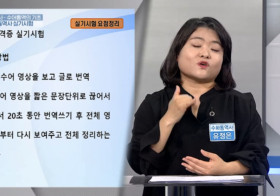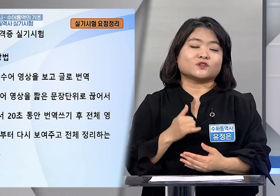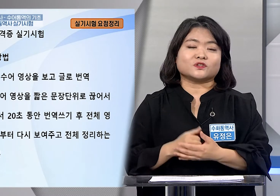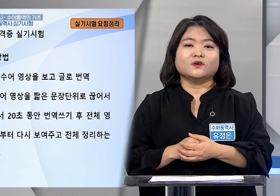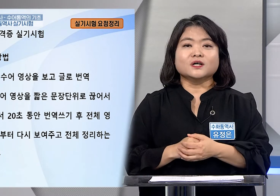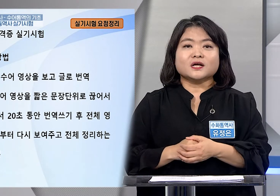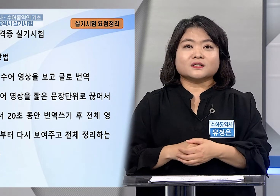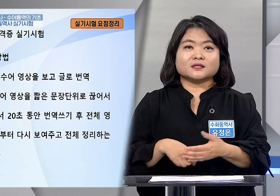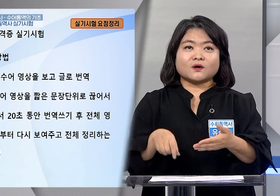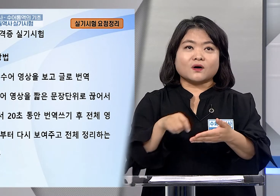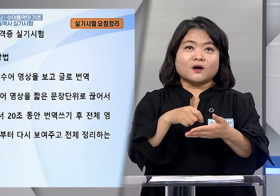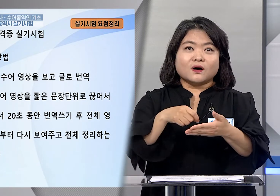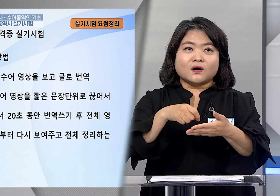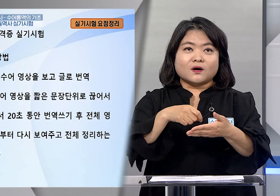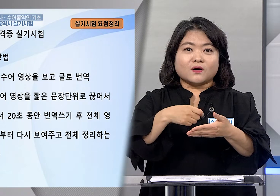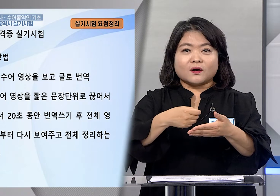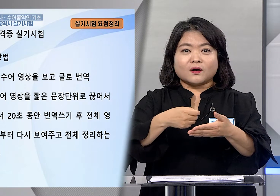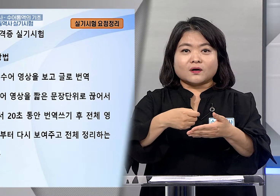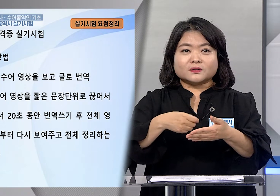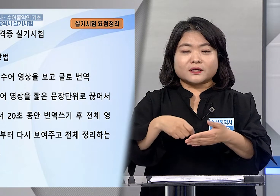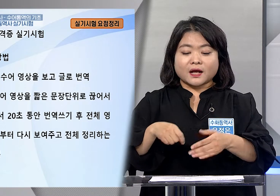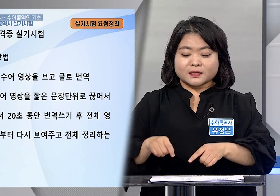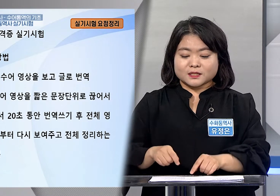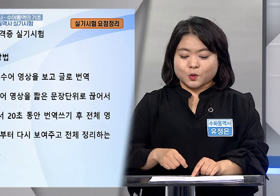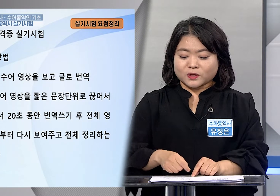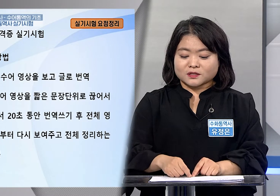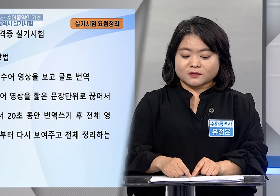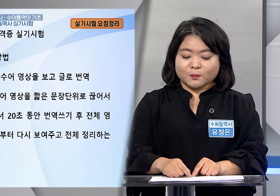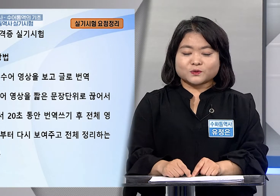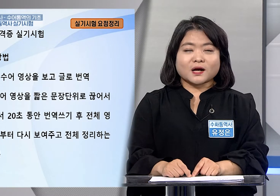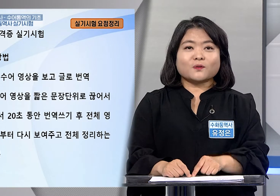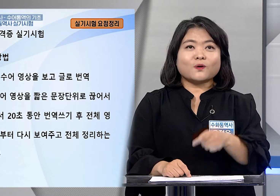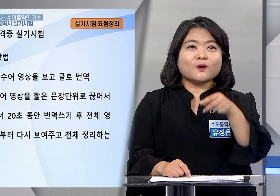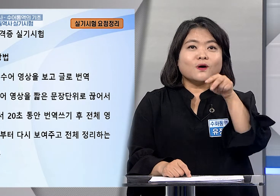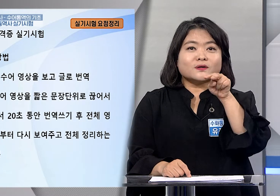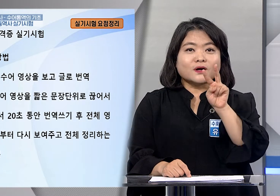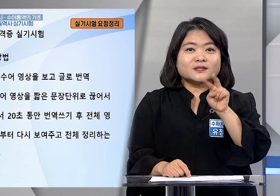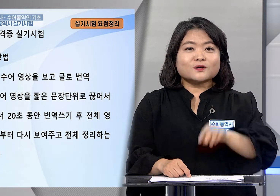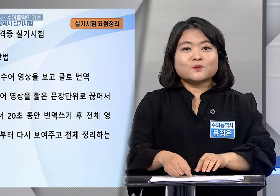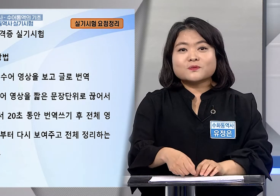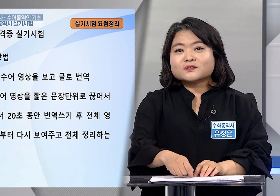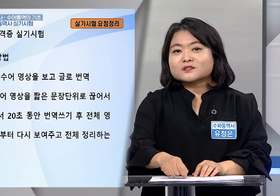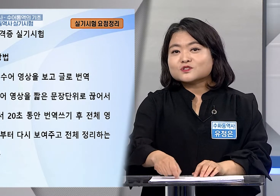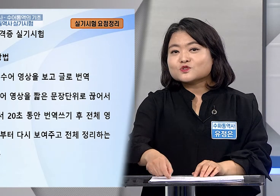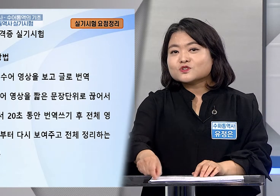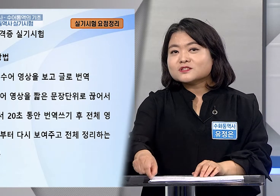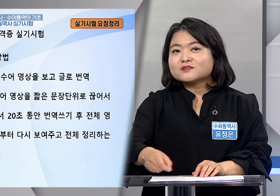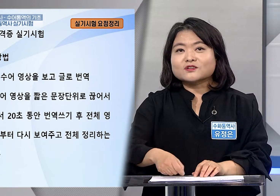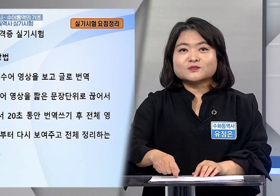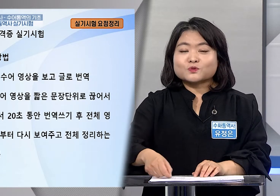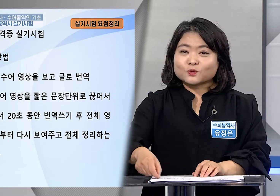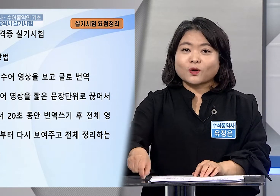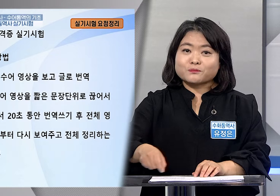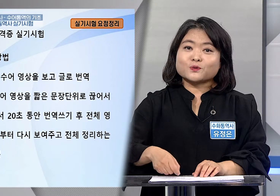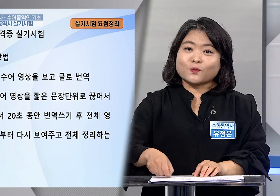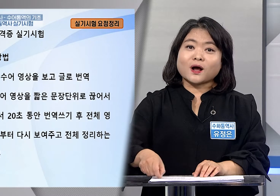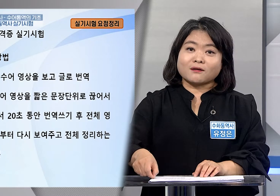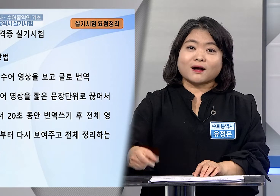있었거든요. 그래서 내가 이 종이를 쳐다보지 않고 영상을 보면서 쓸 수 있는 연습도 또한 필요한 것